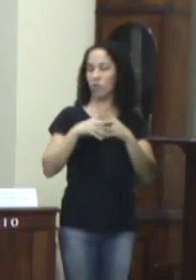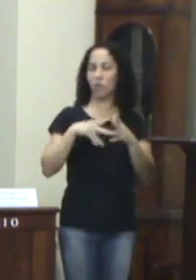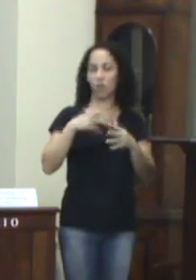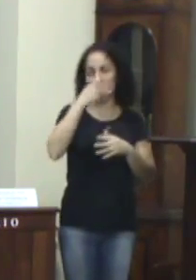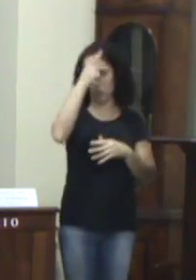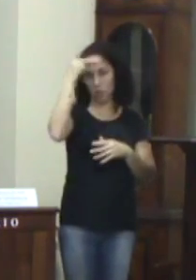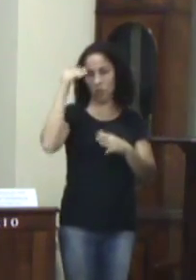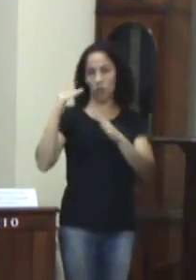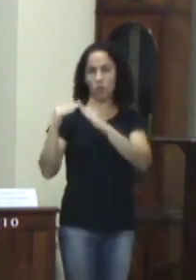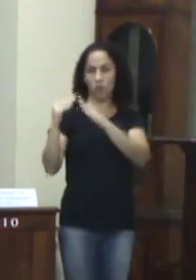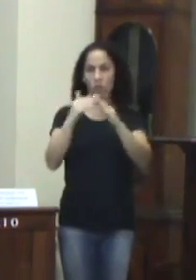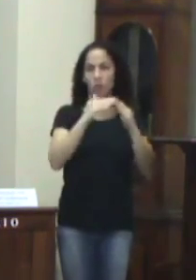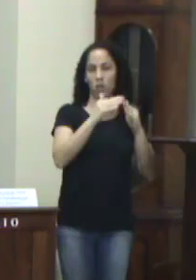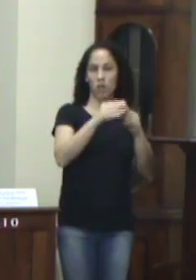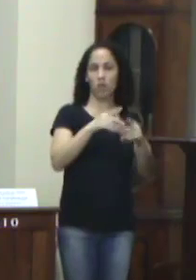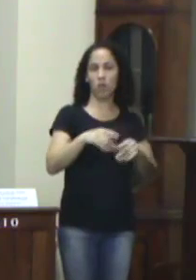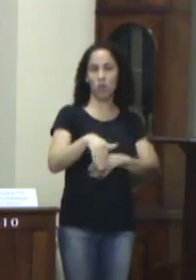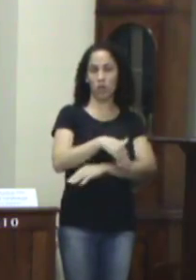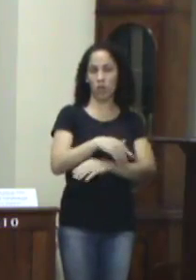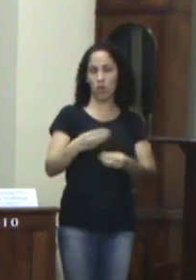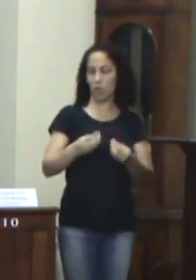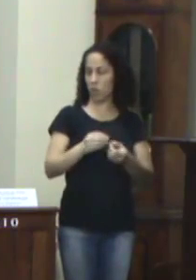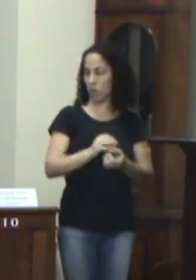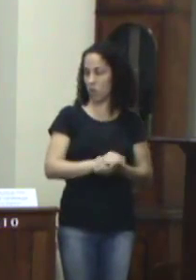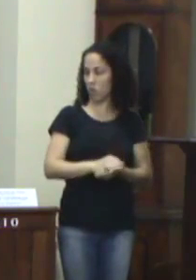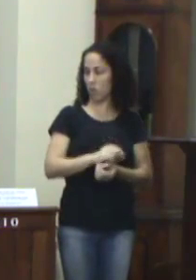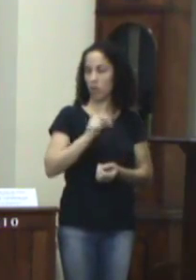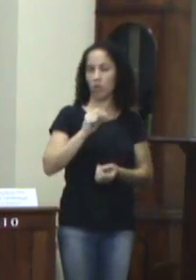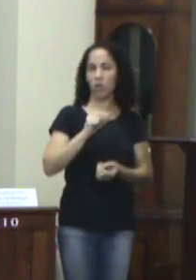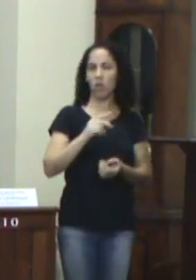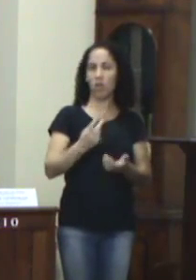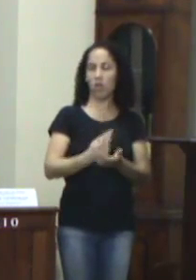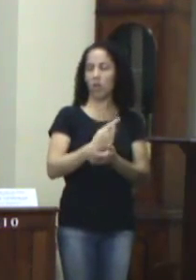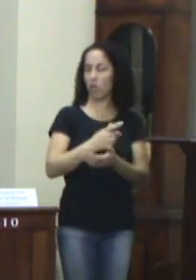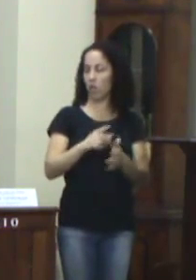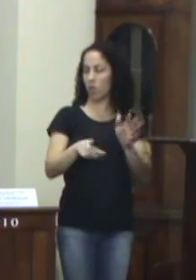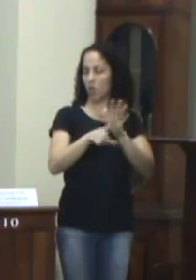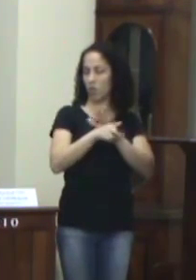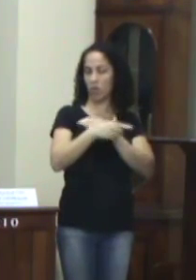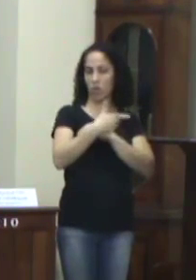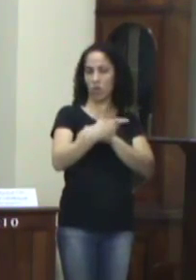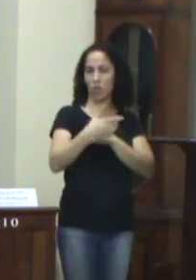aos moradores e pessoas que trafegam pelo local. Que se cumpra a Lei nº